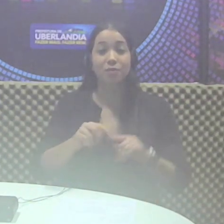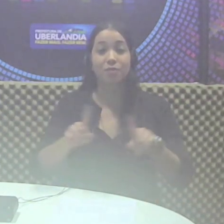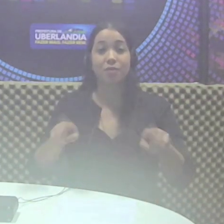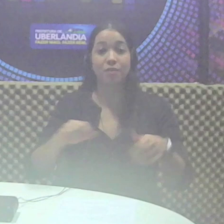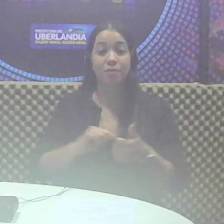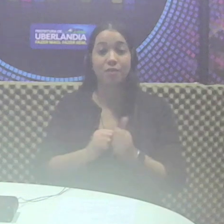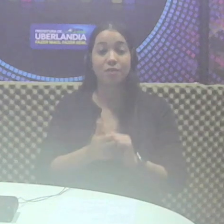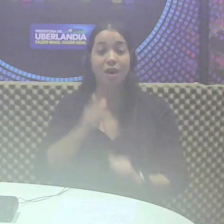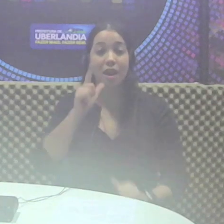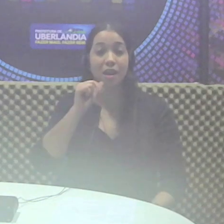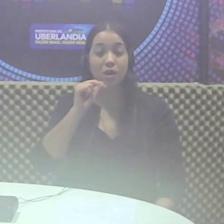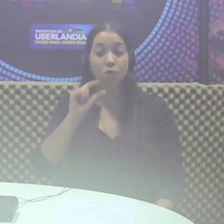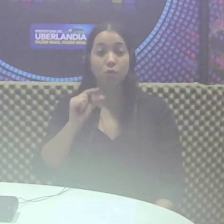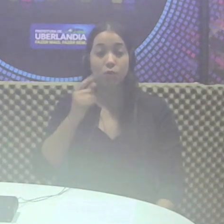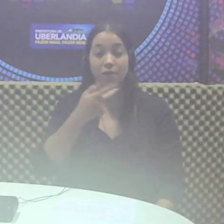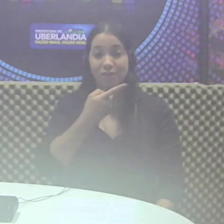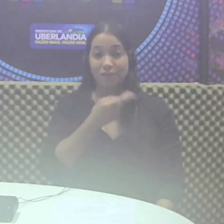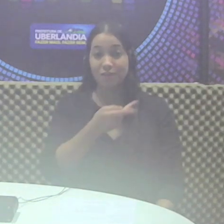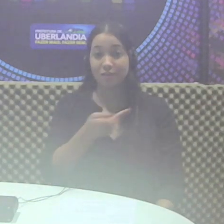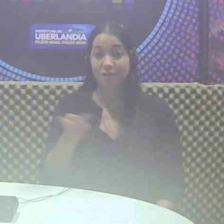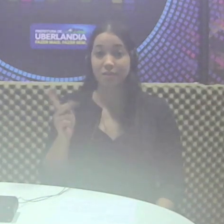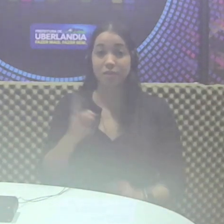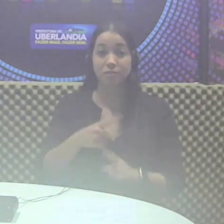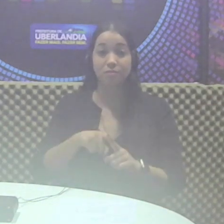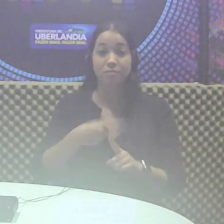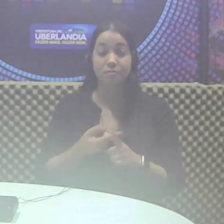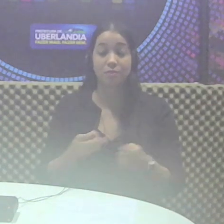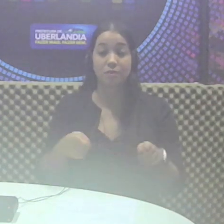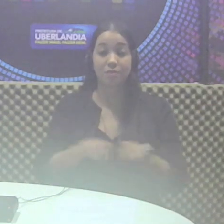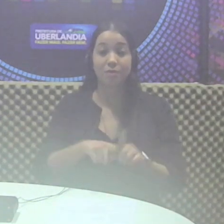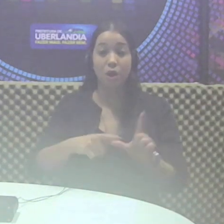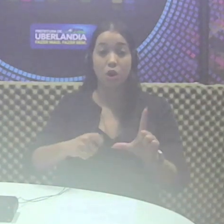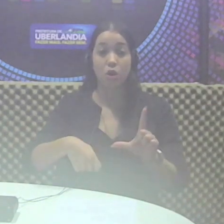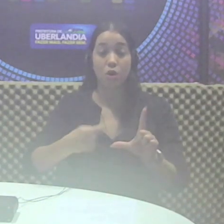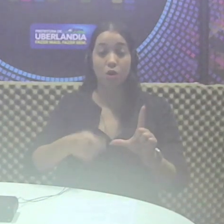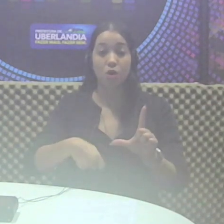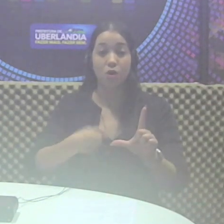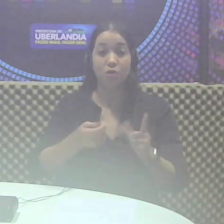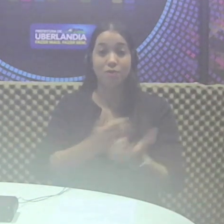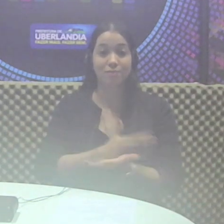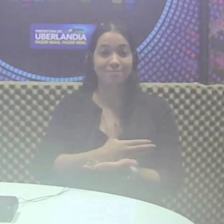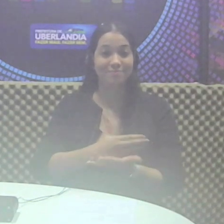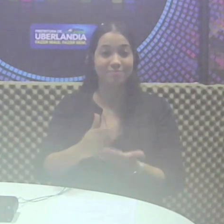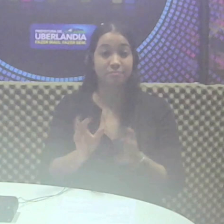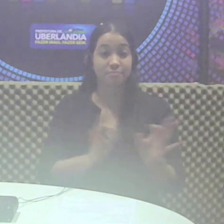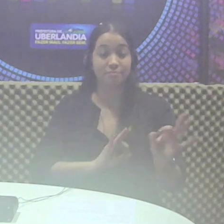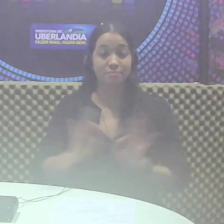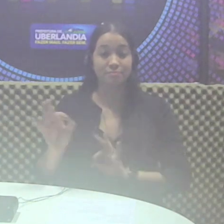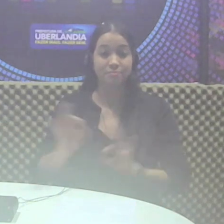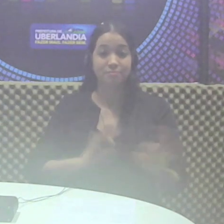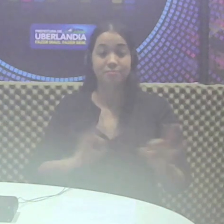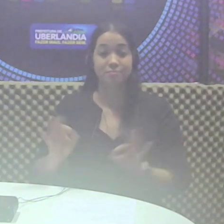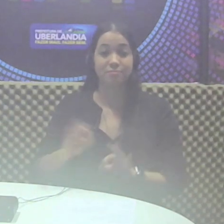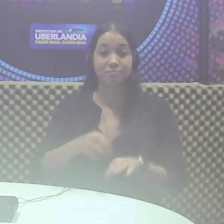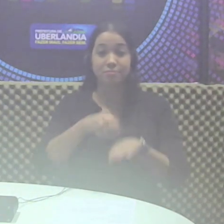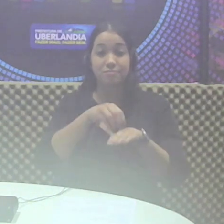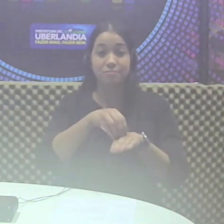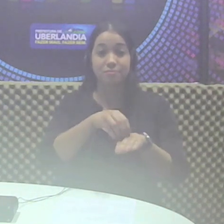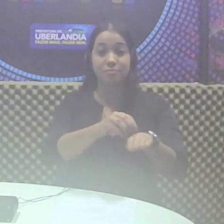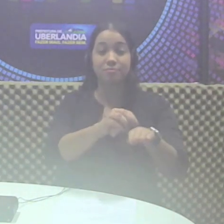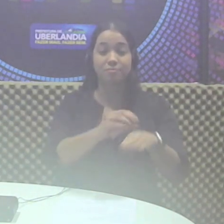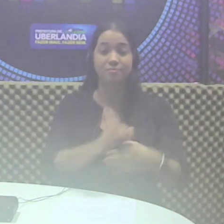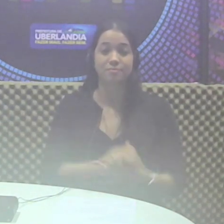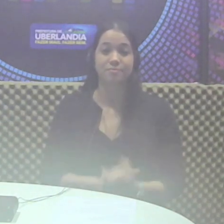Lagoinha. A visita ocorreu junto a parceiros de logística para iniciar os preparativos para o transporte dos